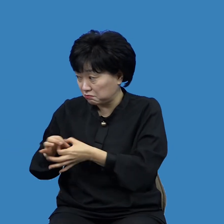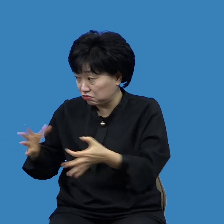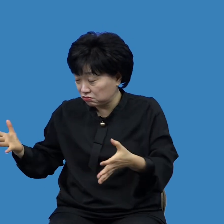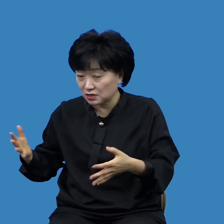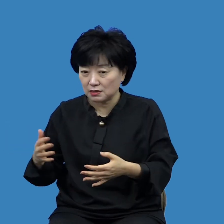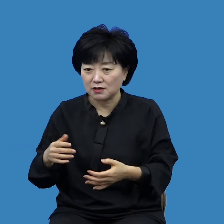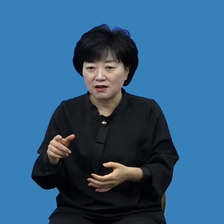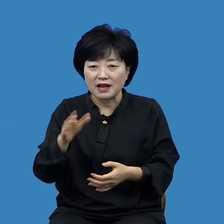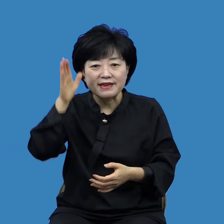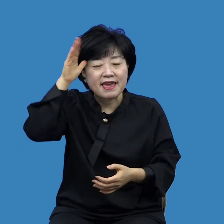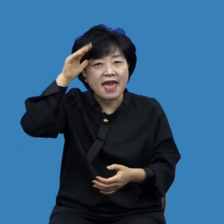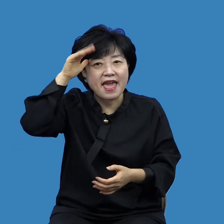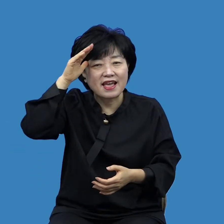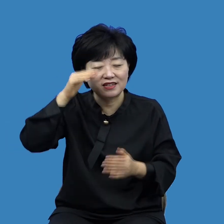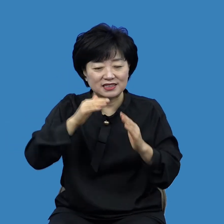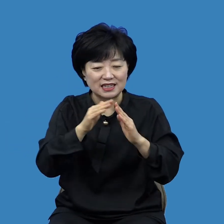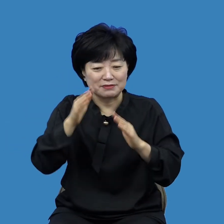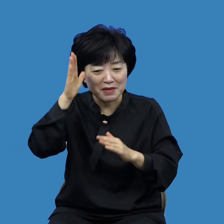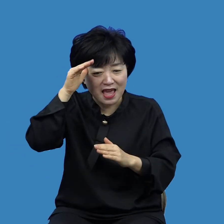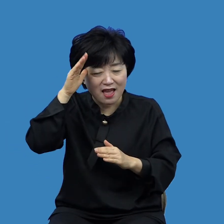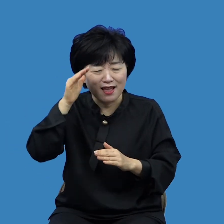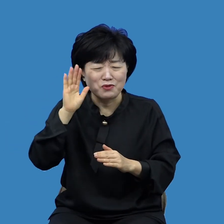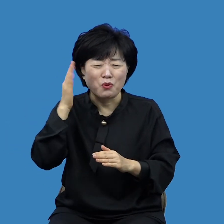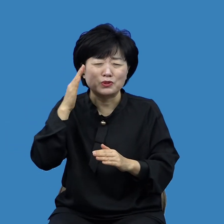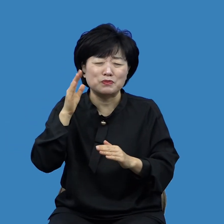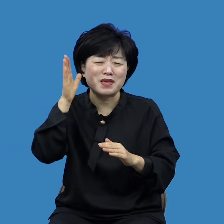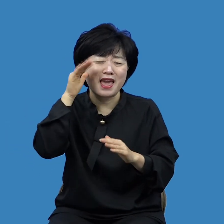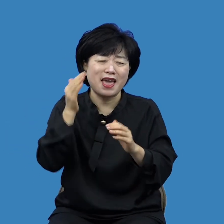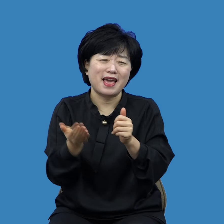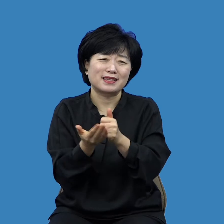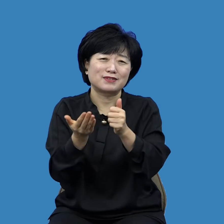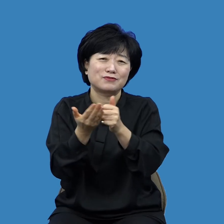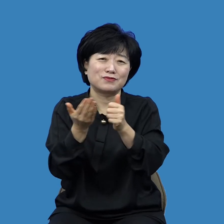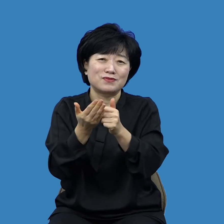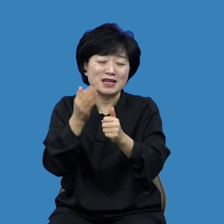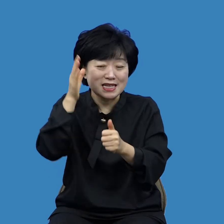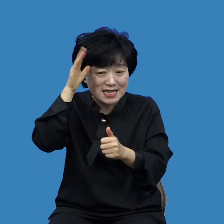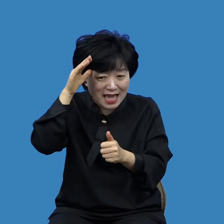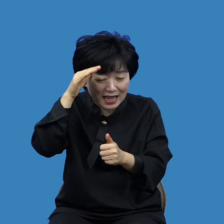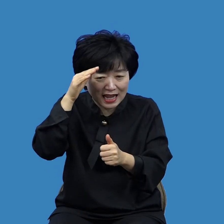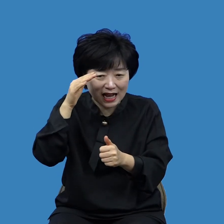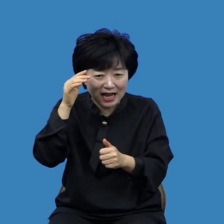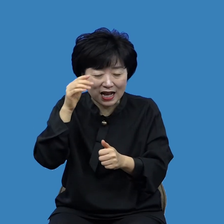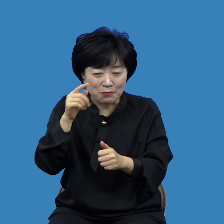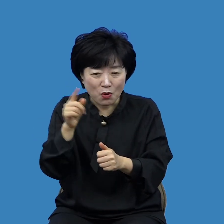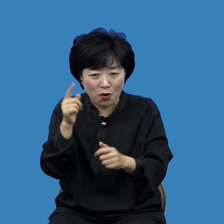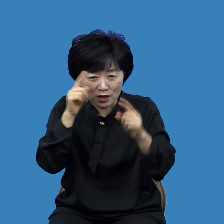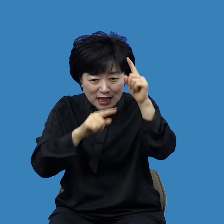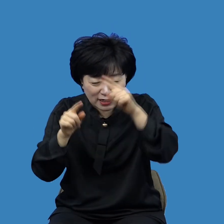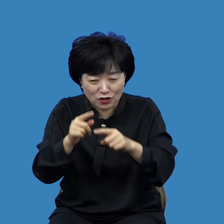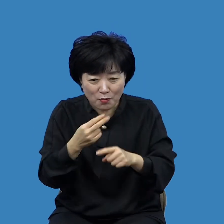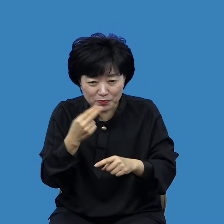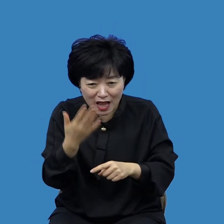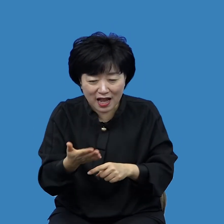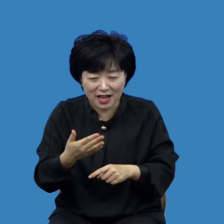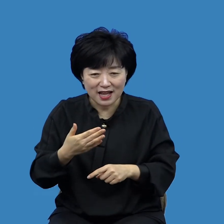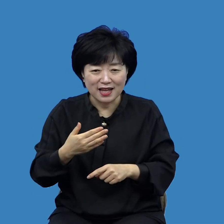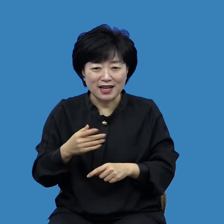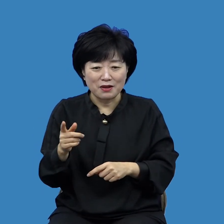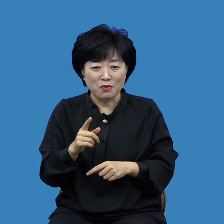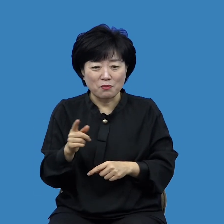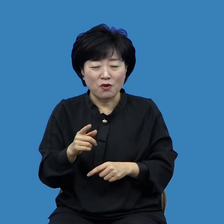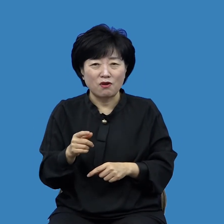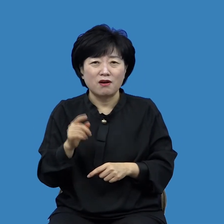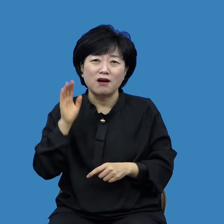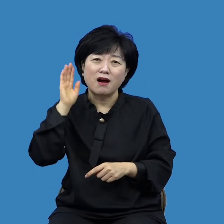요즘은 이 반려견 키우는 게 유행이어서 개를 카바드하는 사람이 무지 많더라고. 우리 집 개가 시험 들진 않았을까? 우리 집 개가 나 때문에 상처받아. 조금